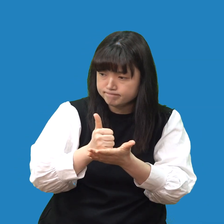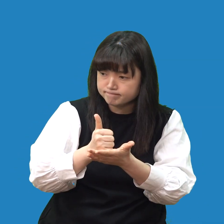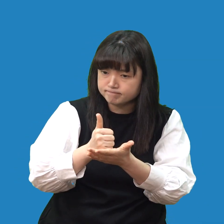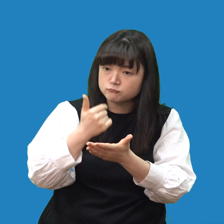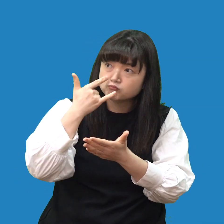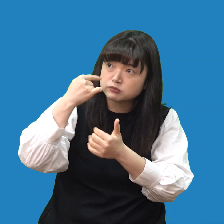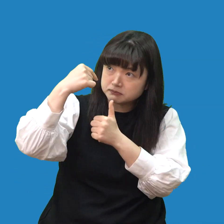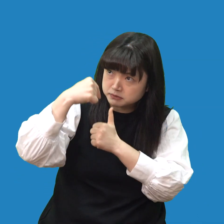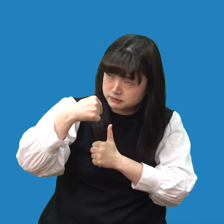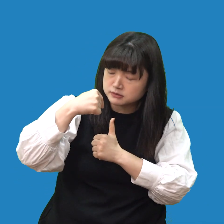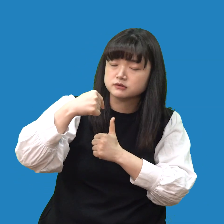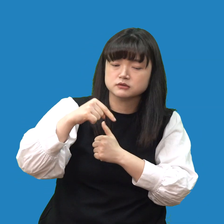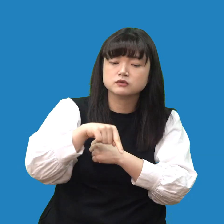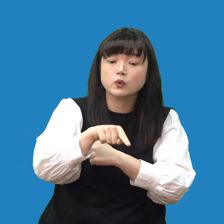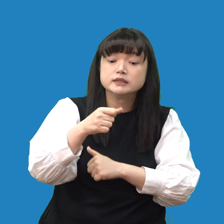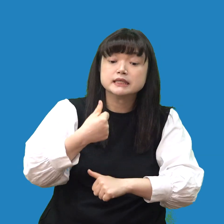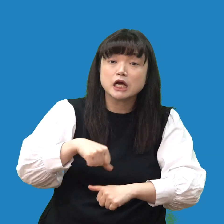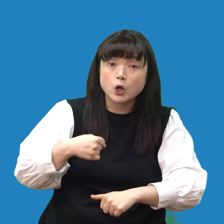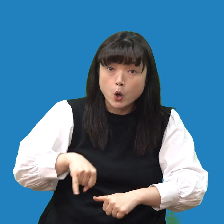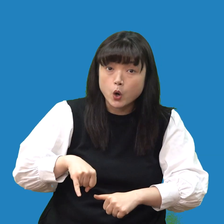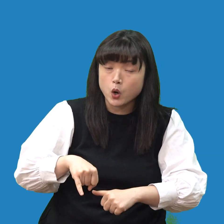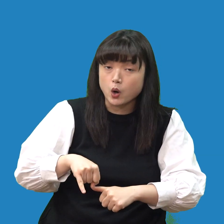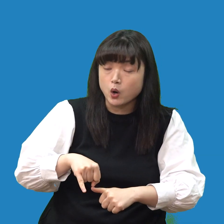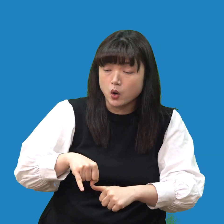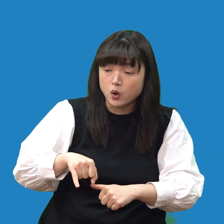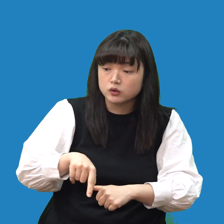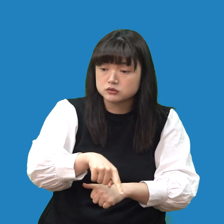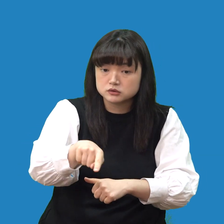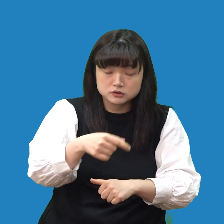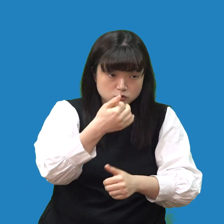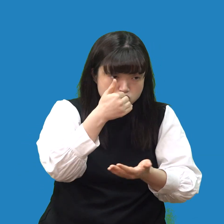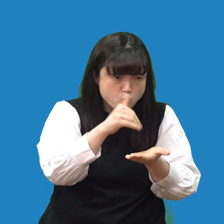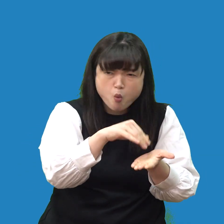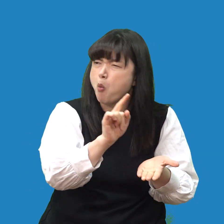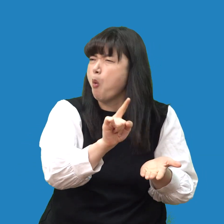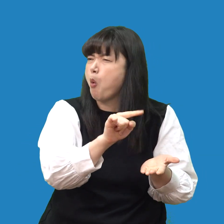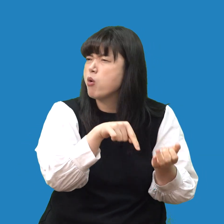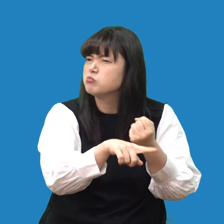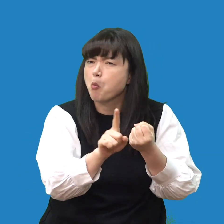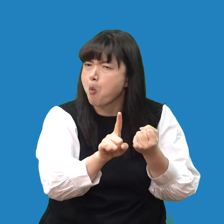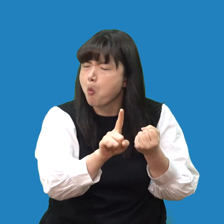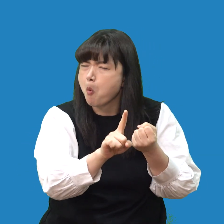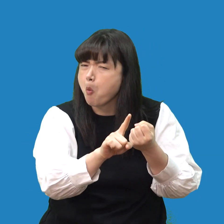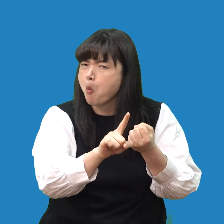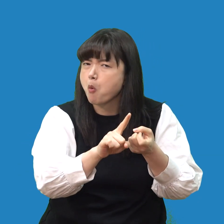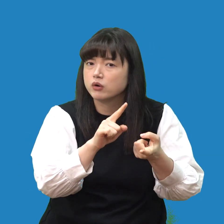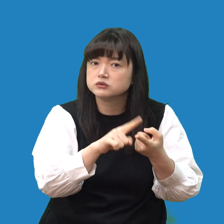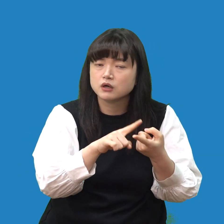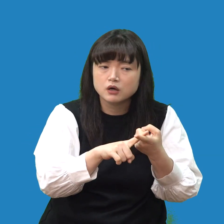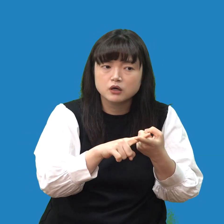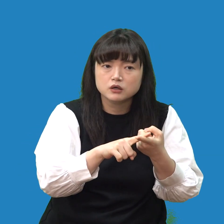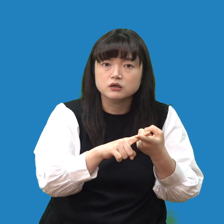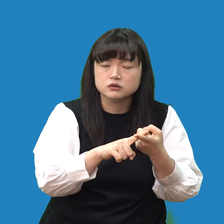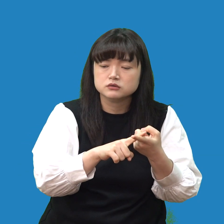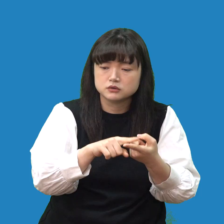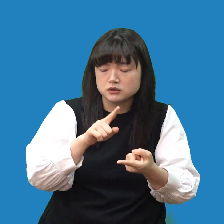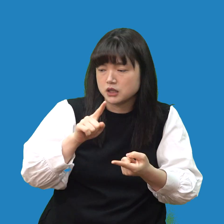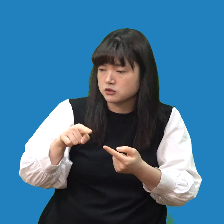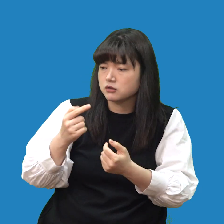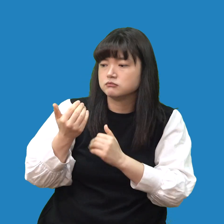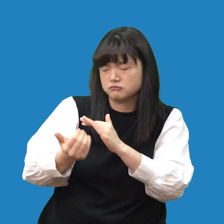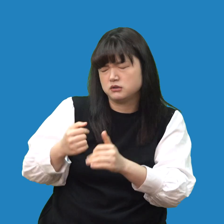세대에게 명령하십니다. 너희 자녀 세대들이 그 돌들이 무엇을 뜻하는지 그렇게 너희들이